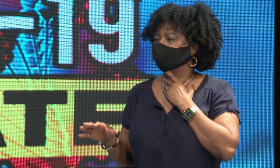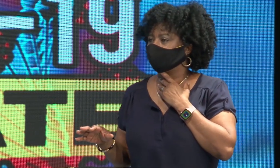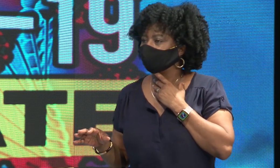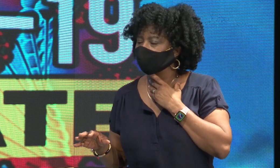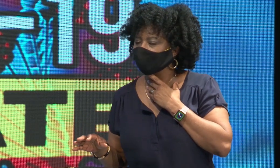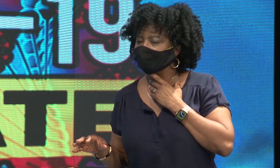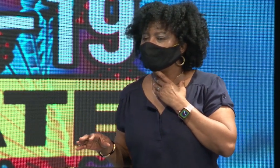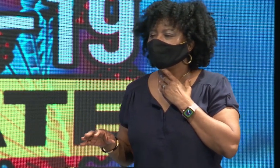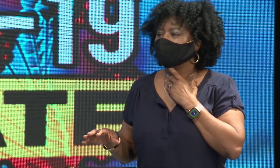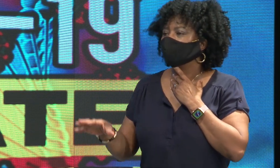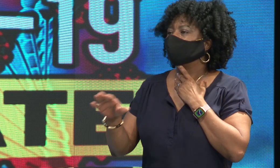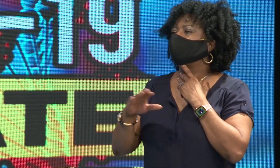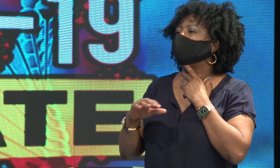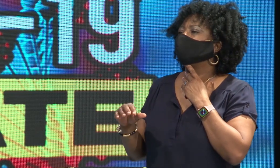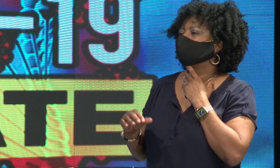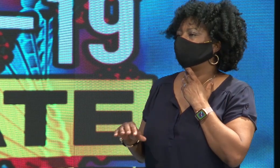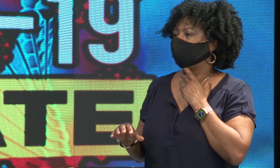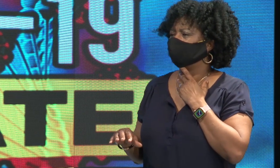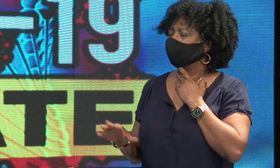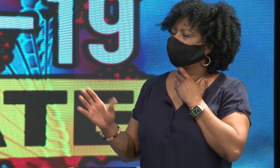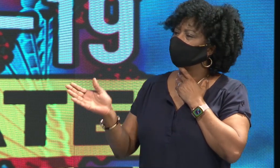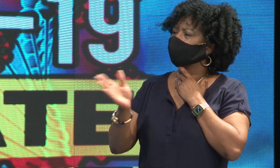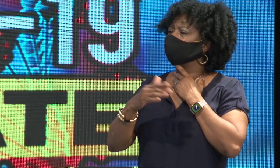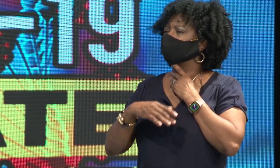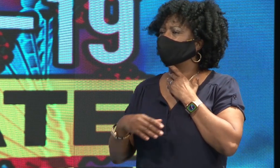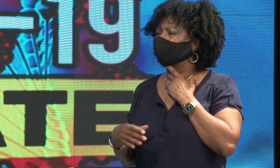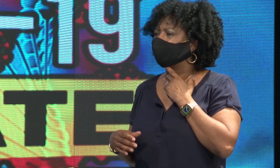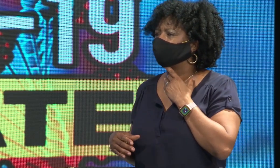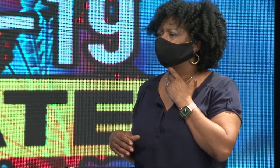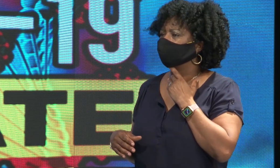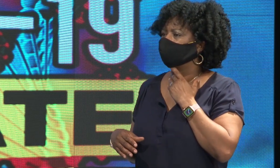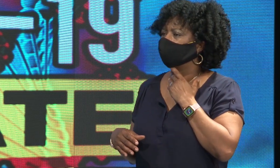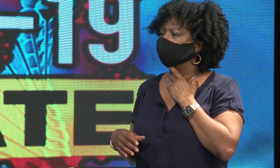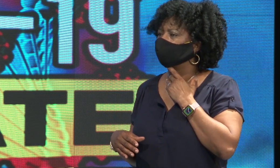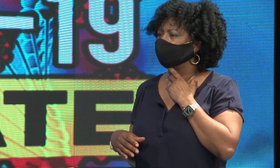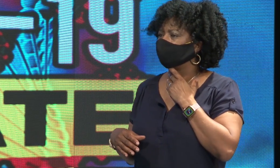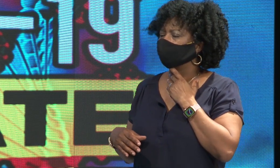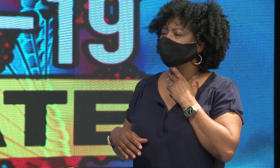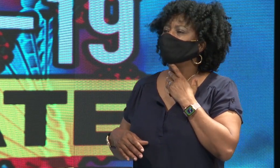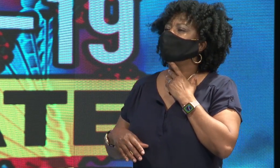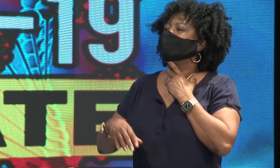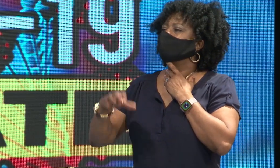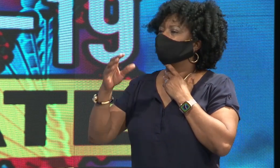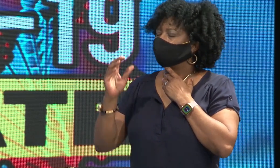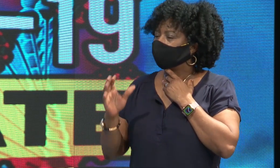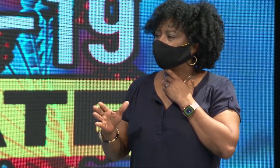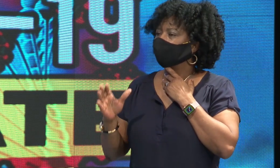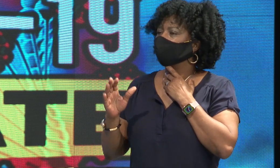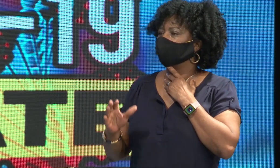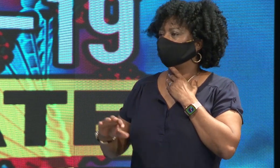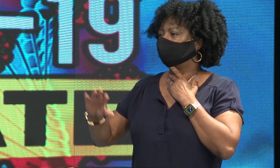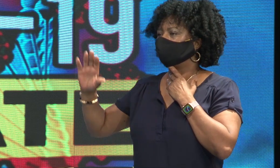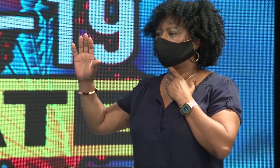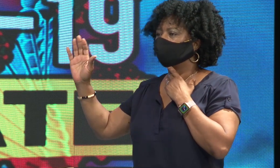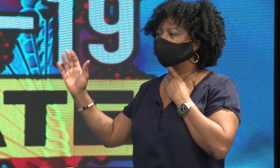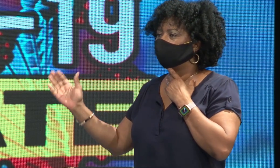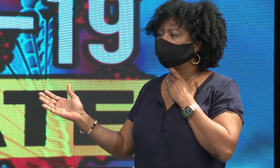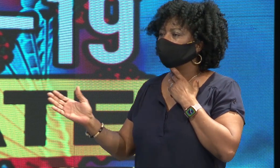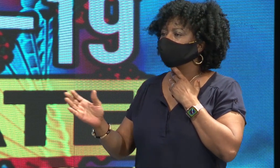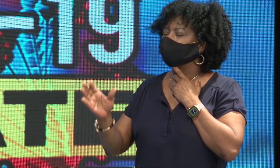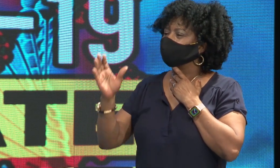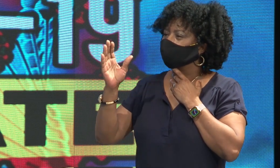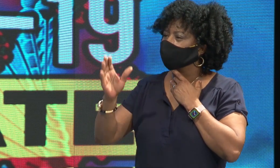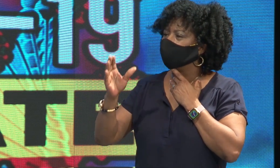van kerstfeest. En dat weet de hele familie. Ik vier geen verjaardagen op een grote manier. Ik vind het heerlijk om de familie uit